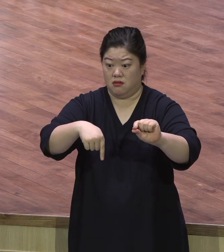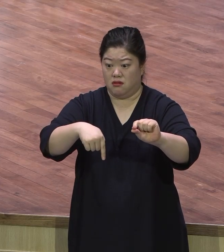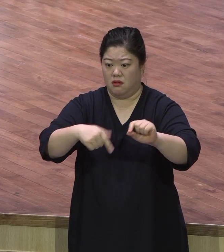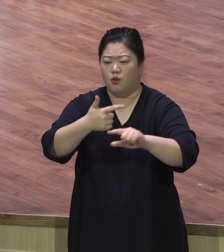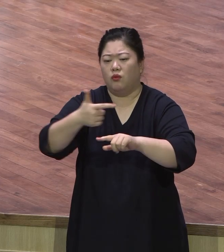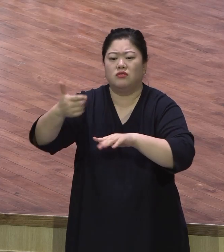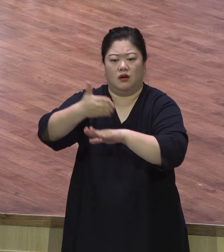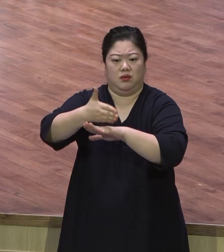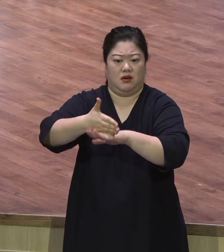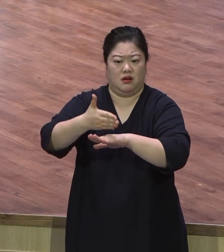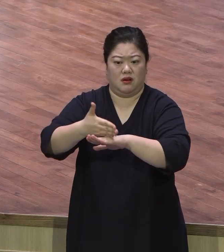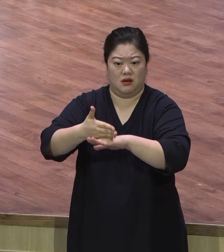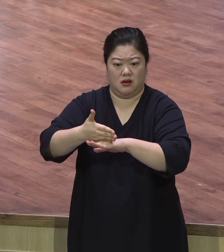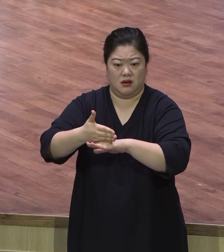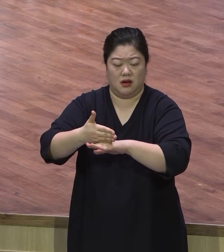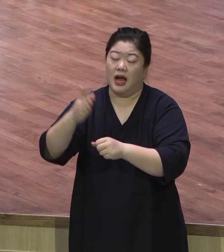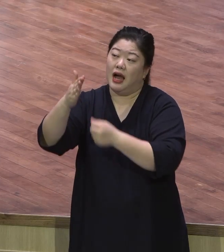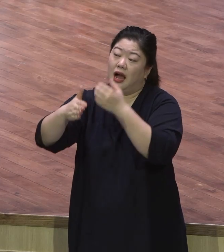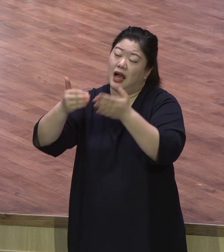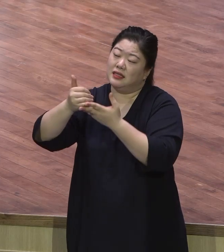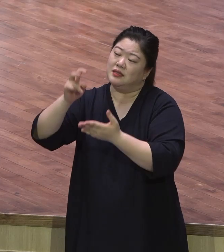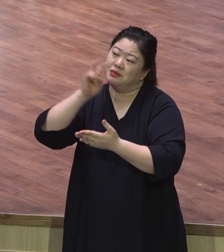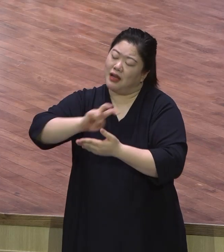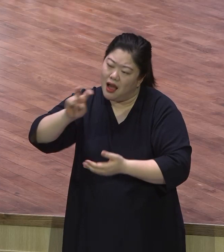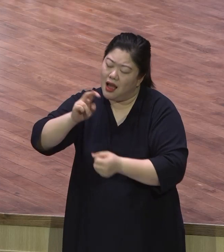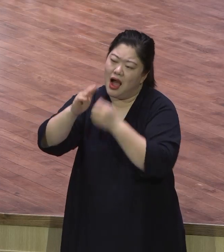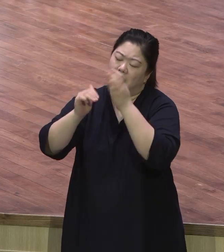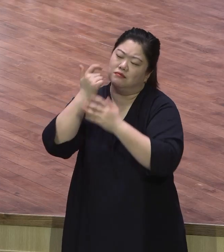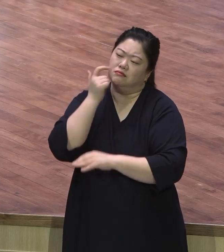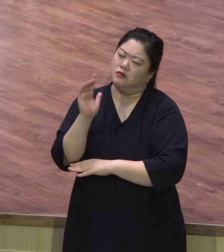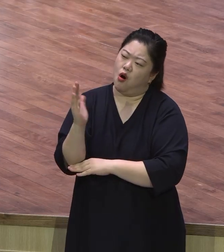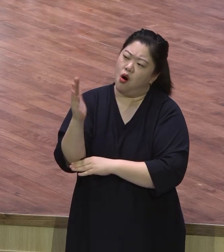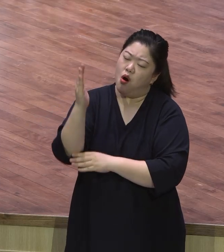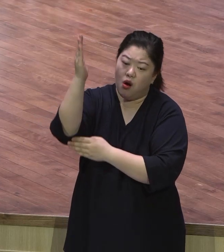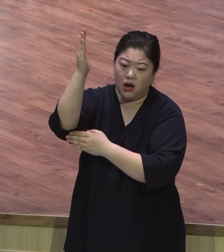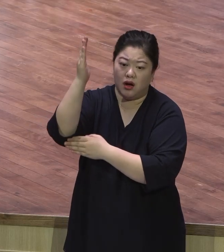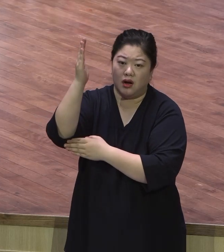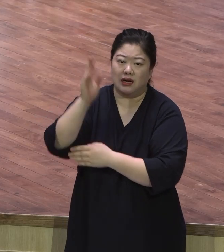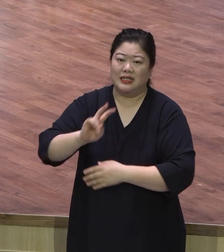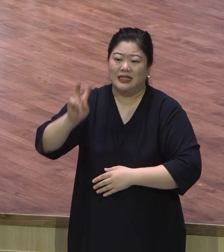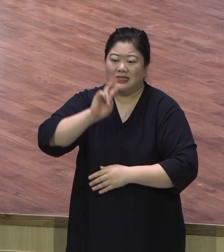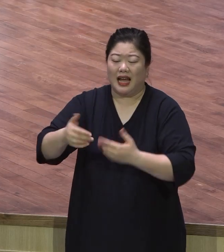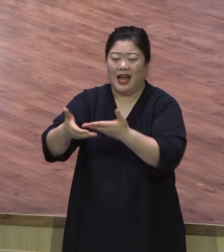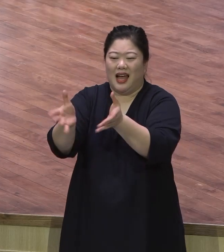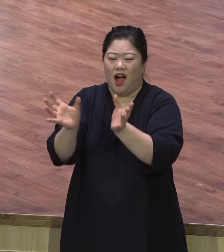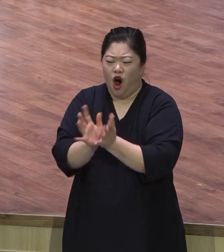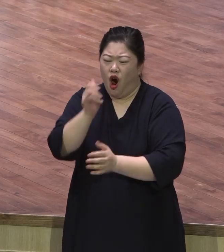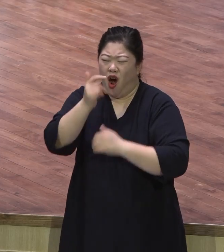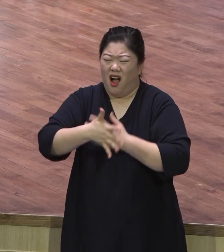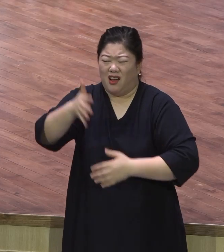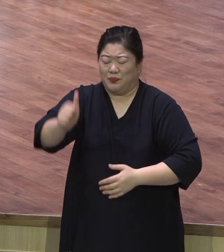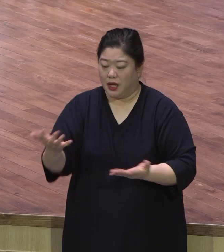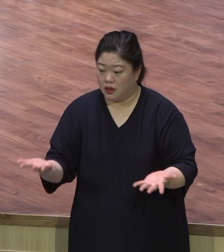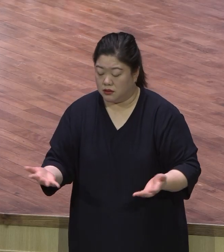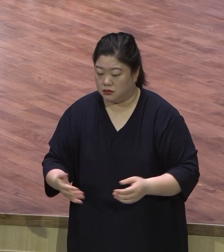하나님을 가장 높이 찬양하는 예배에 가장 중요한 찬양된 대장할 사람이 없느냐 말이에요